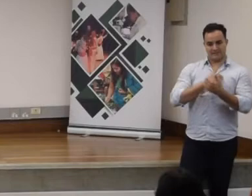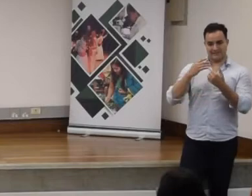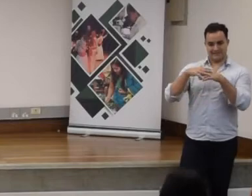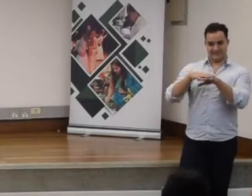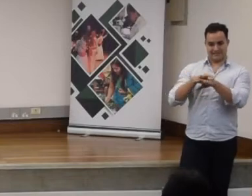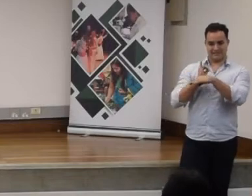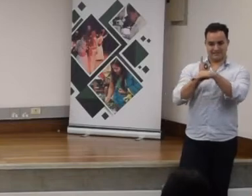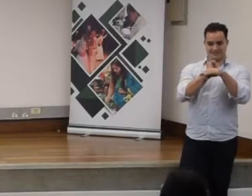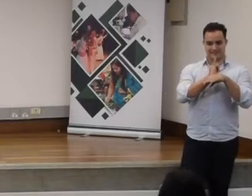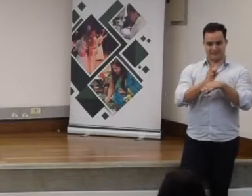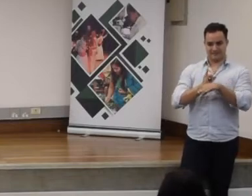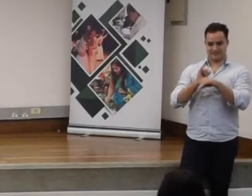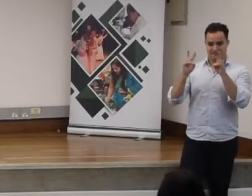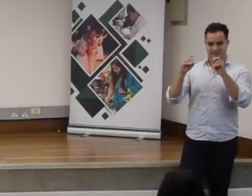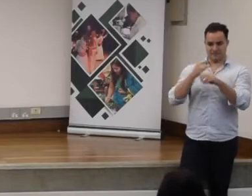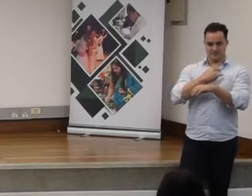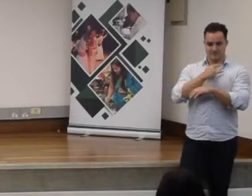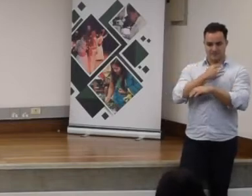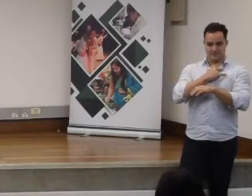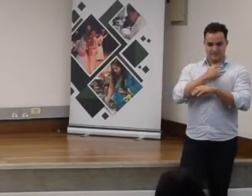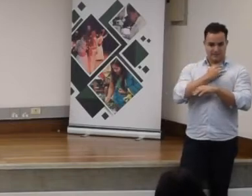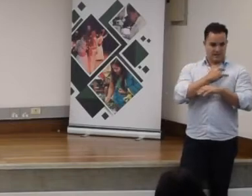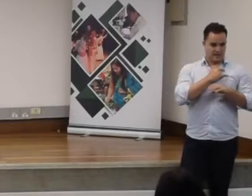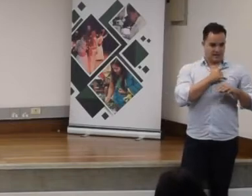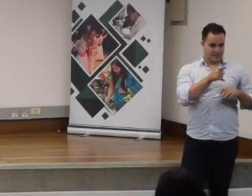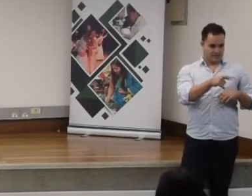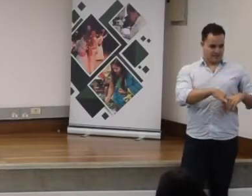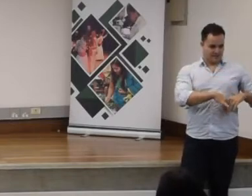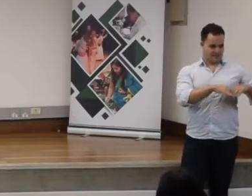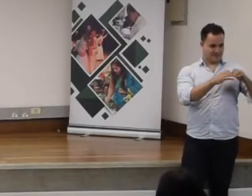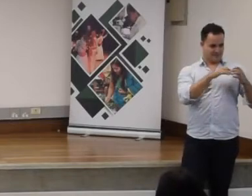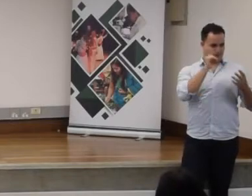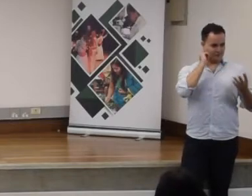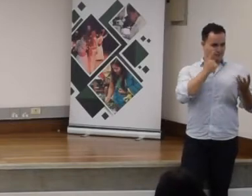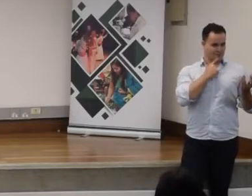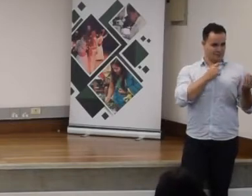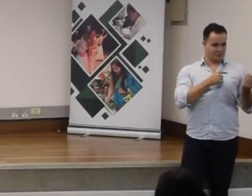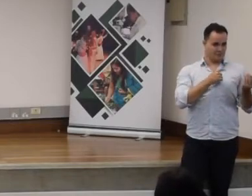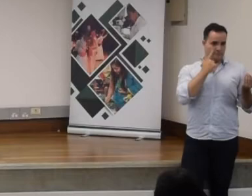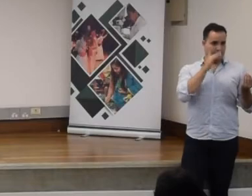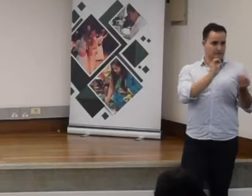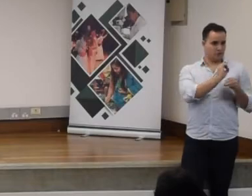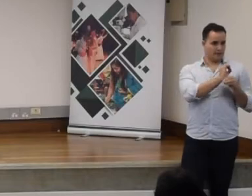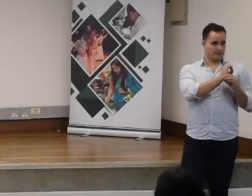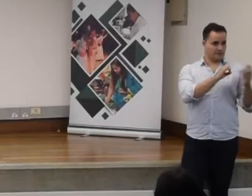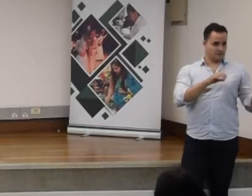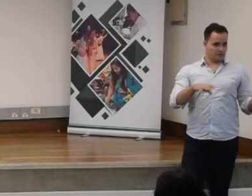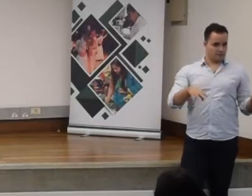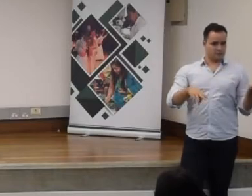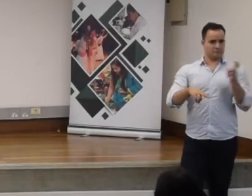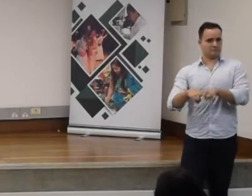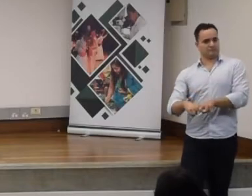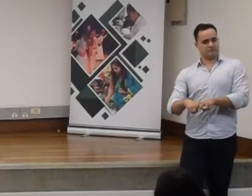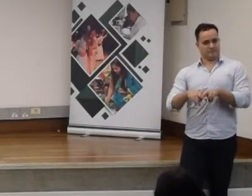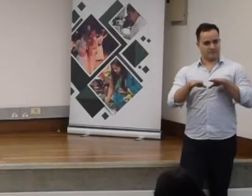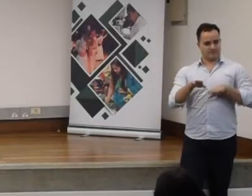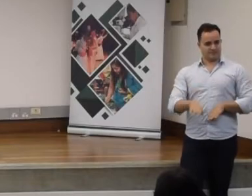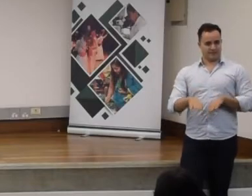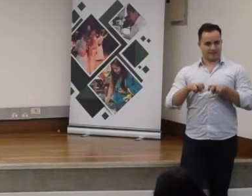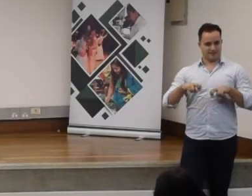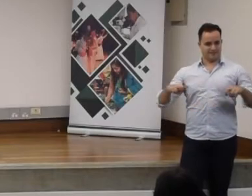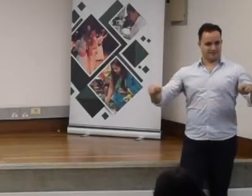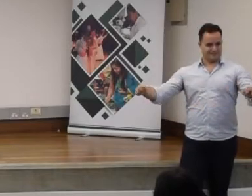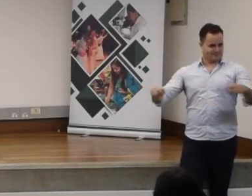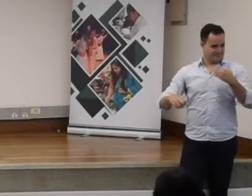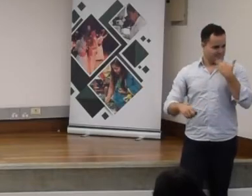las instituciones de educación superior. Aquí, según un estrato socioeconómico, vemos también cómo